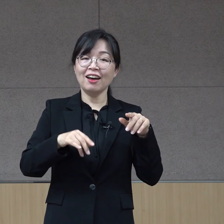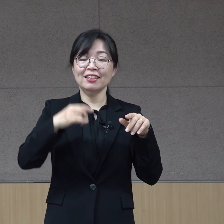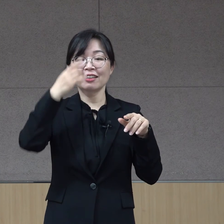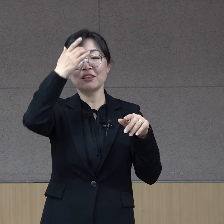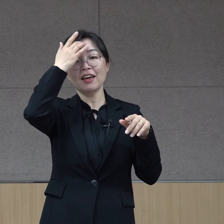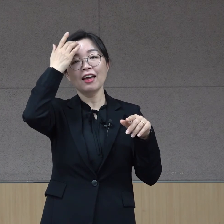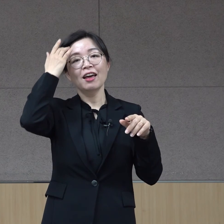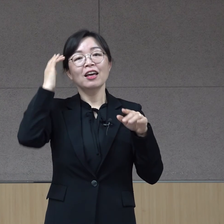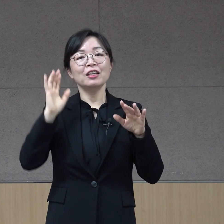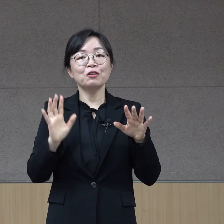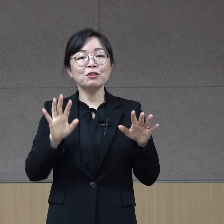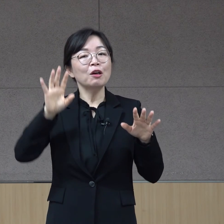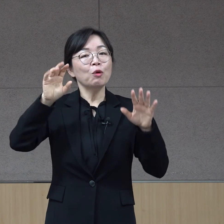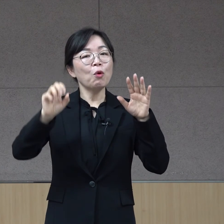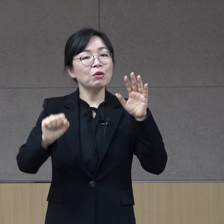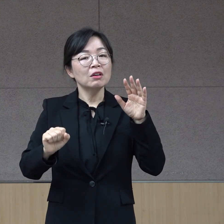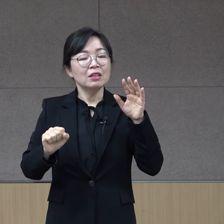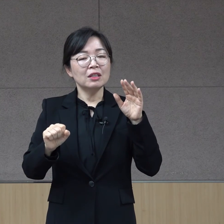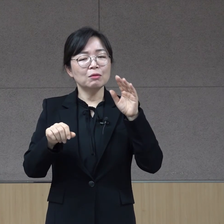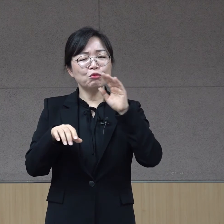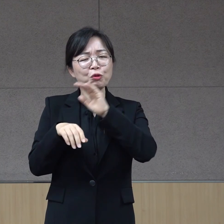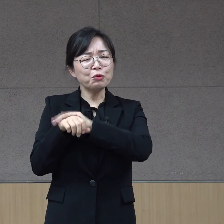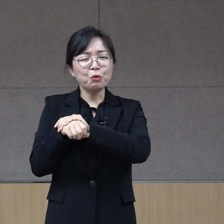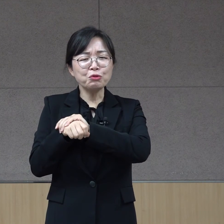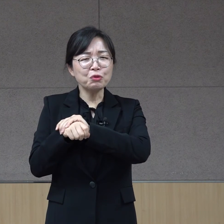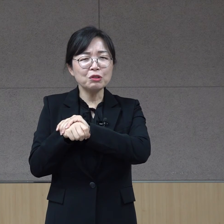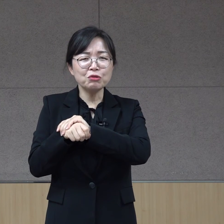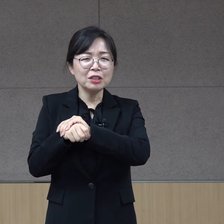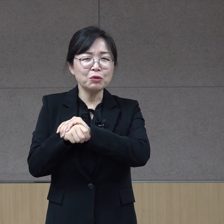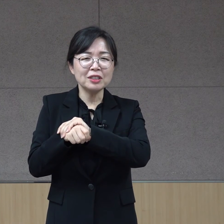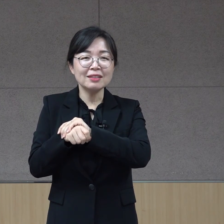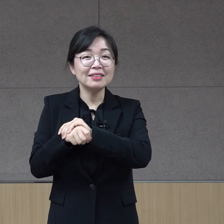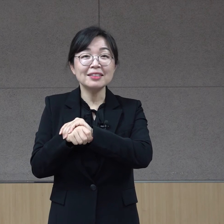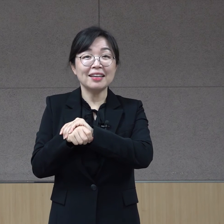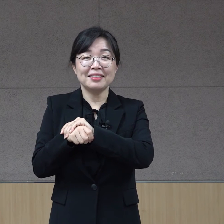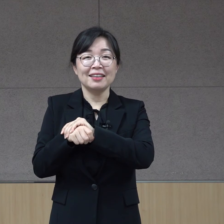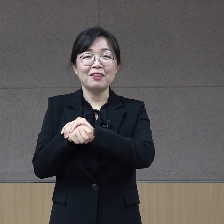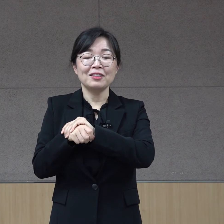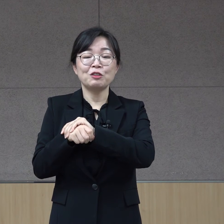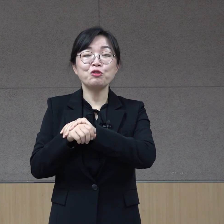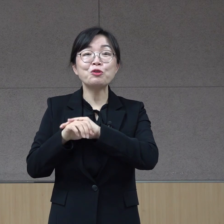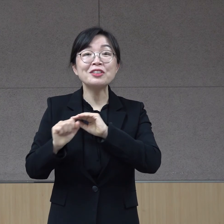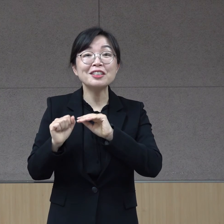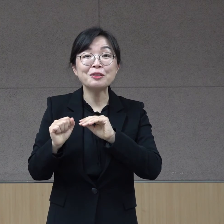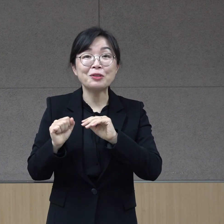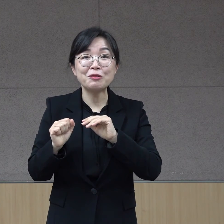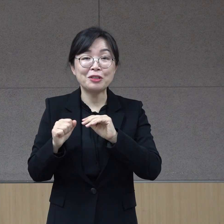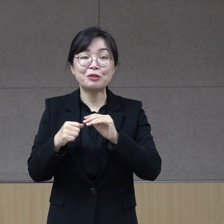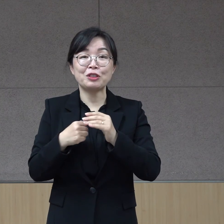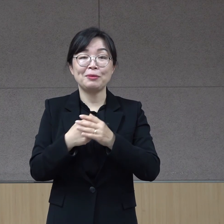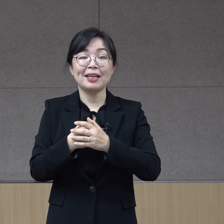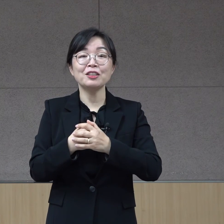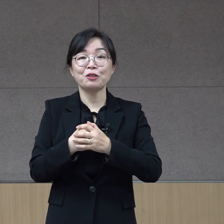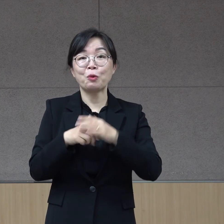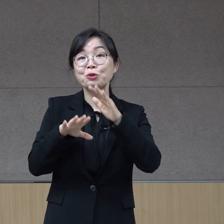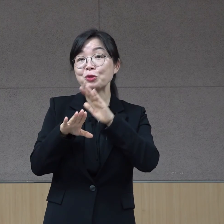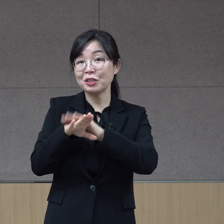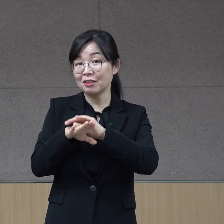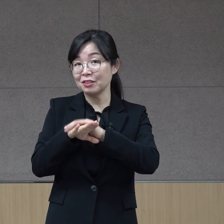네, 그렇게 이거는 꼭 무조건 오른손이 우세손이다 뜻은 아니에요. 주로 쓰는 손이 우세손입니다. 저는 오른쪽이거든요.